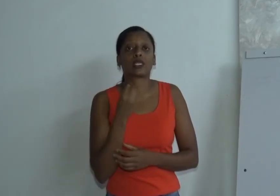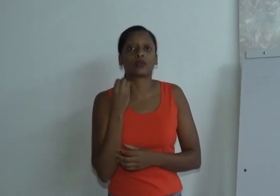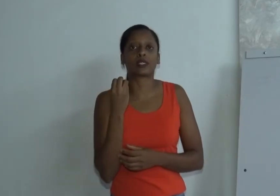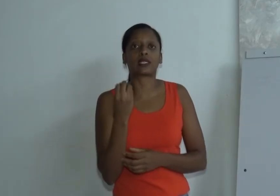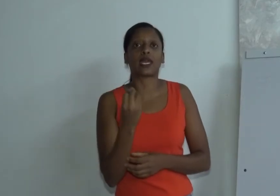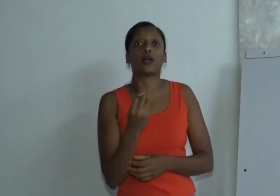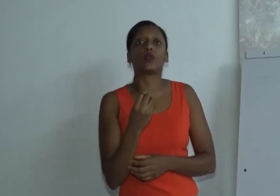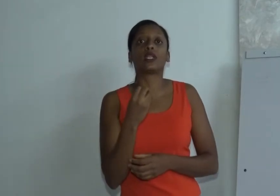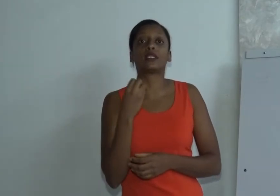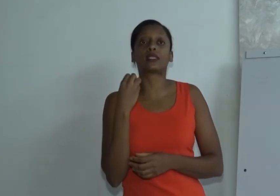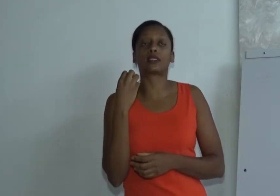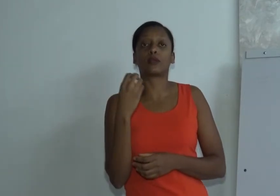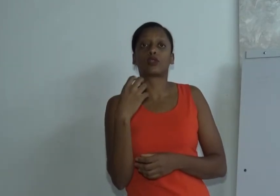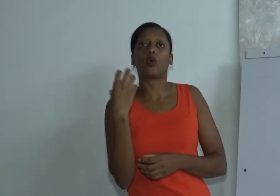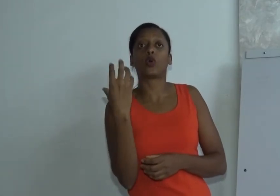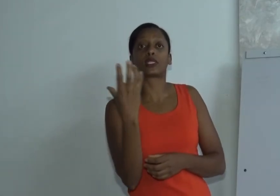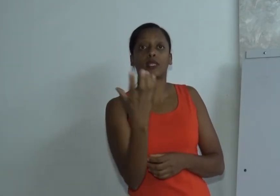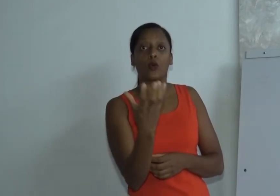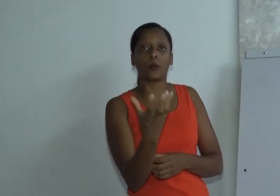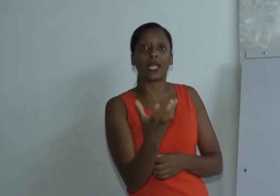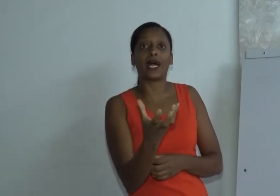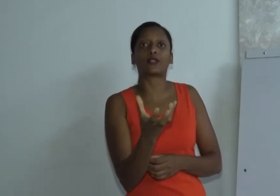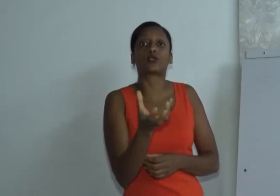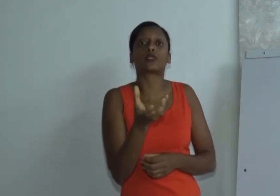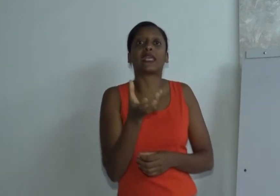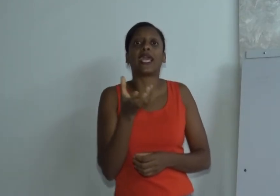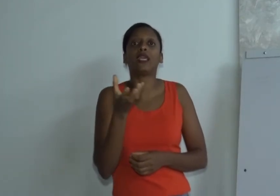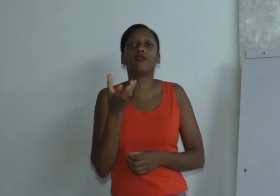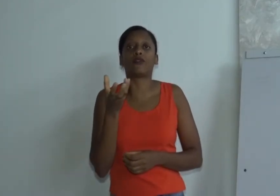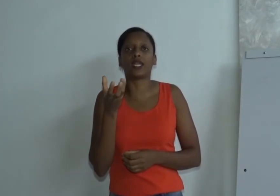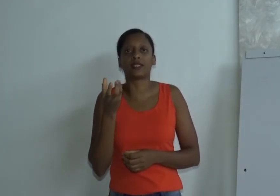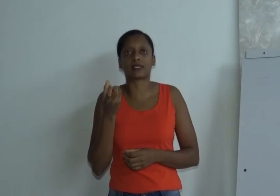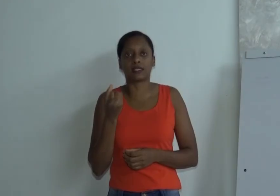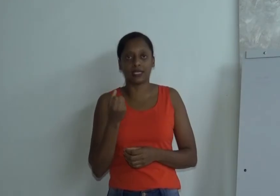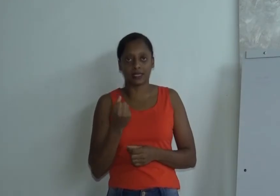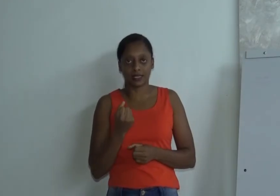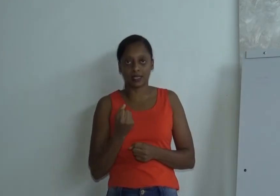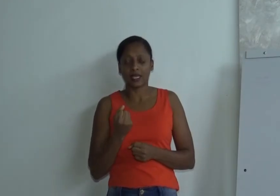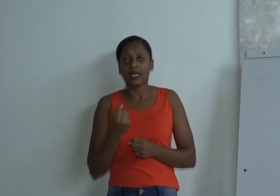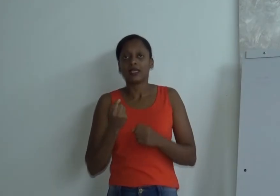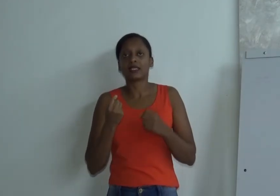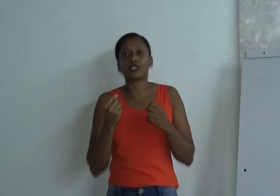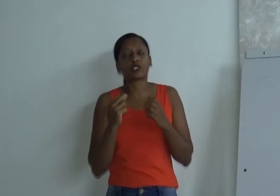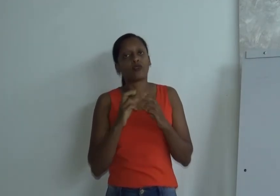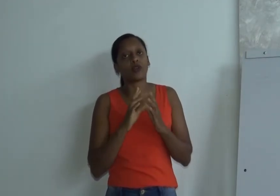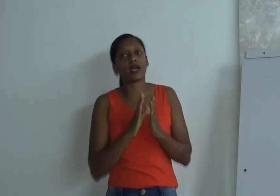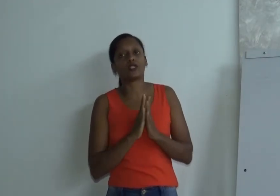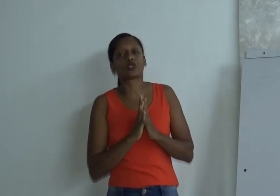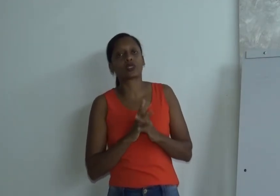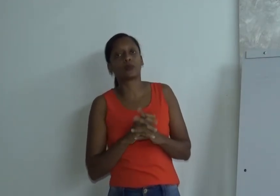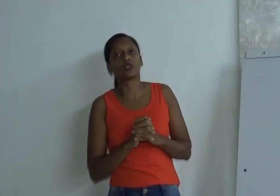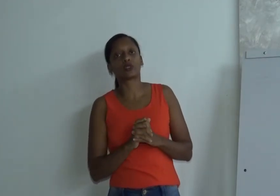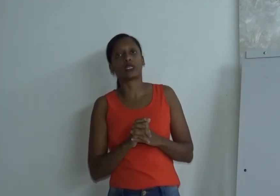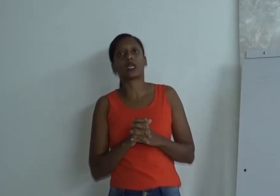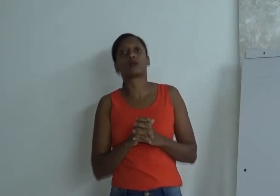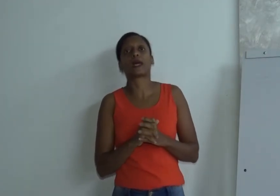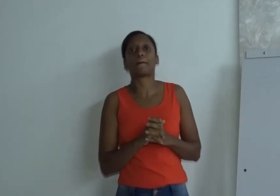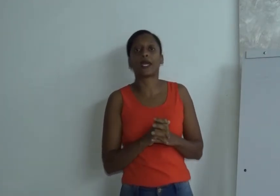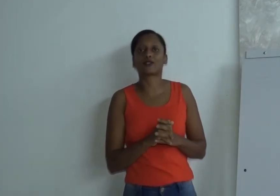são células osteoblastos envelhecidas. A gente fala, a gente usa muito termo na parte